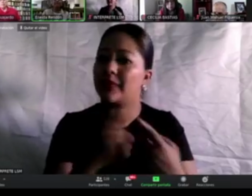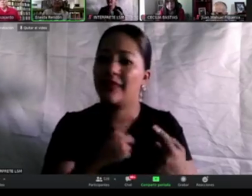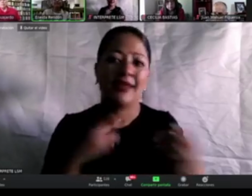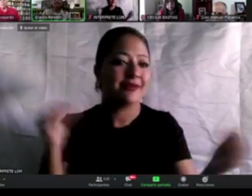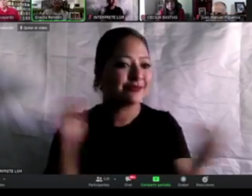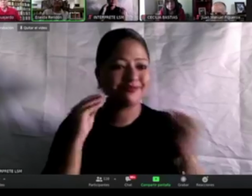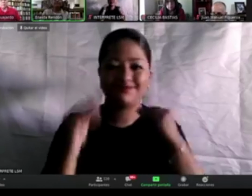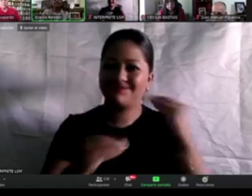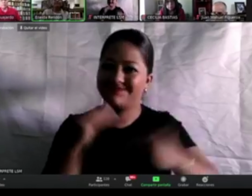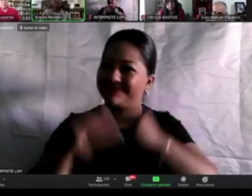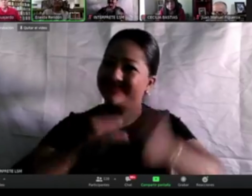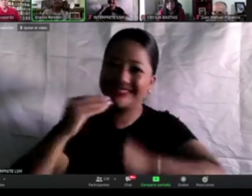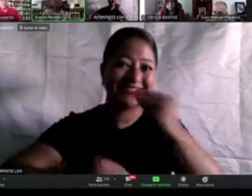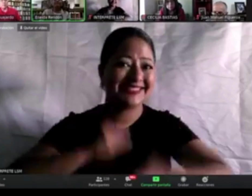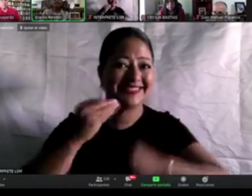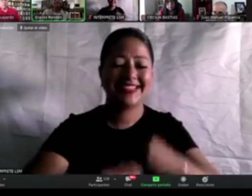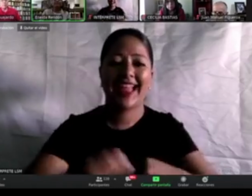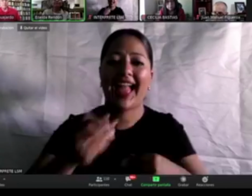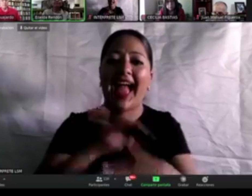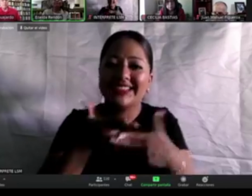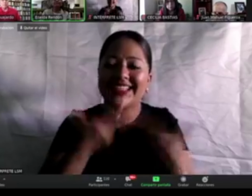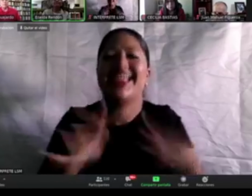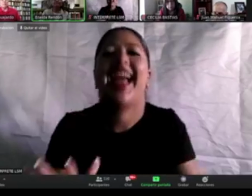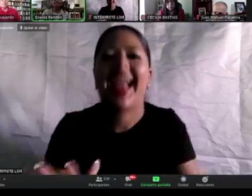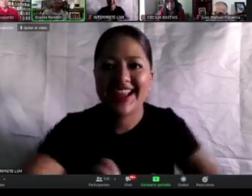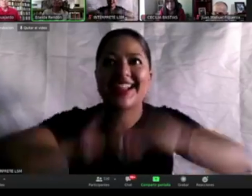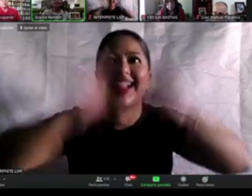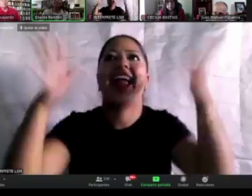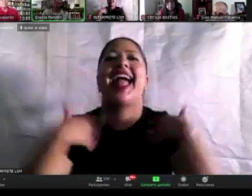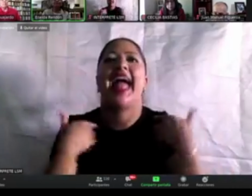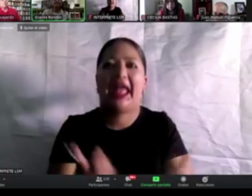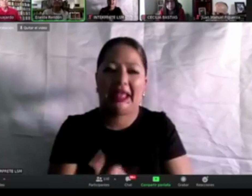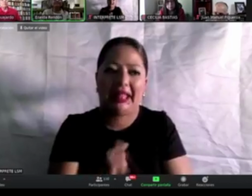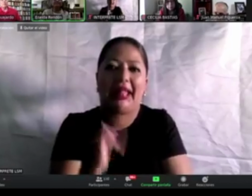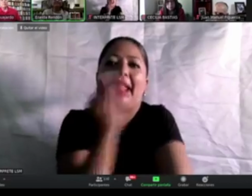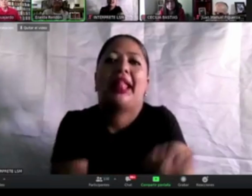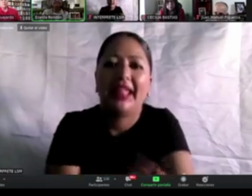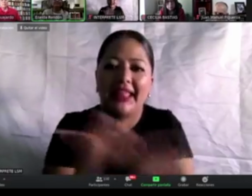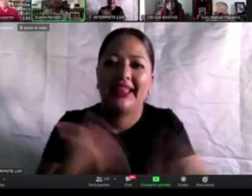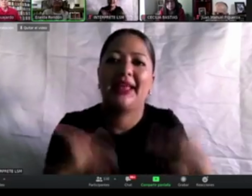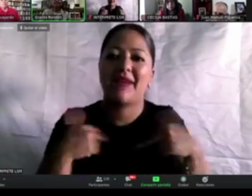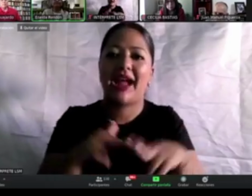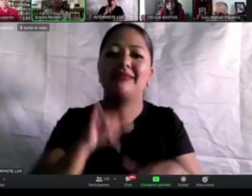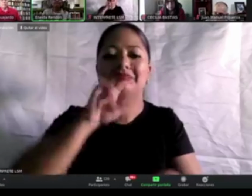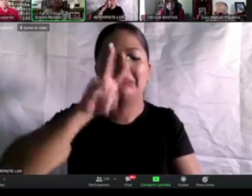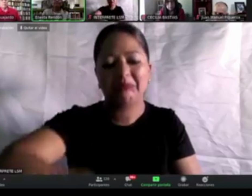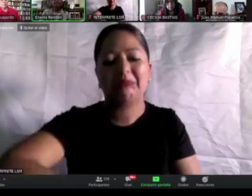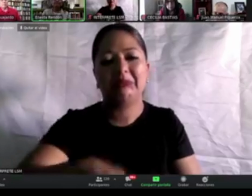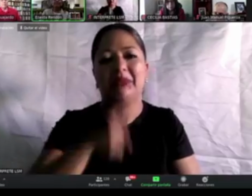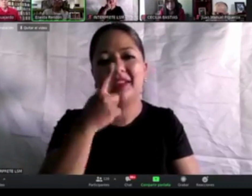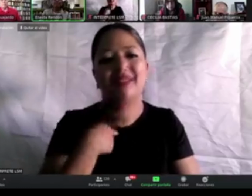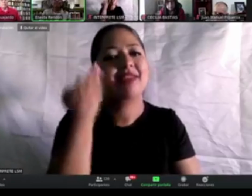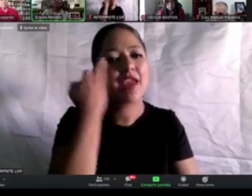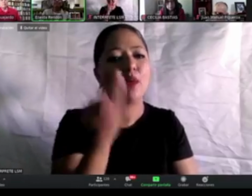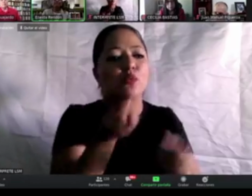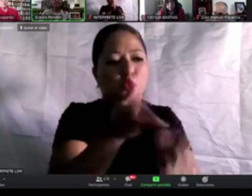quedó claro que realmente necesitaba un poquito más de tiempo para poder entregar la actividad y eso es lo que pasa